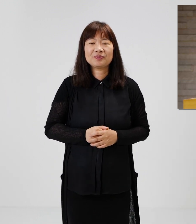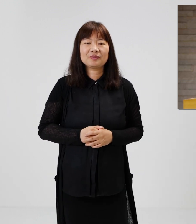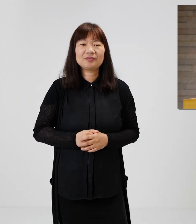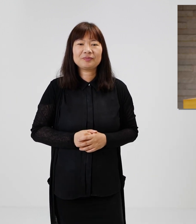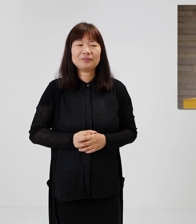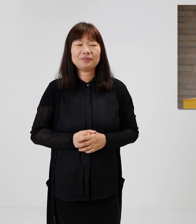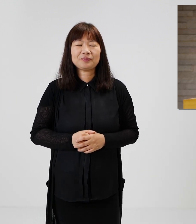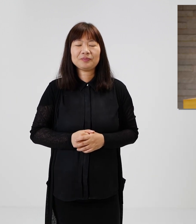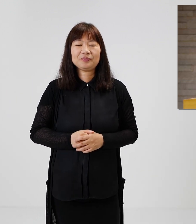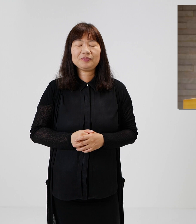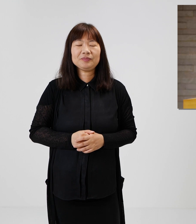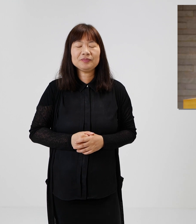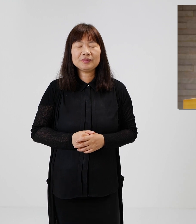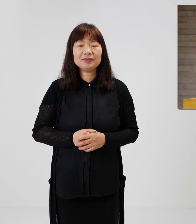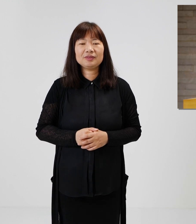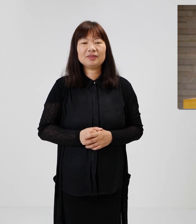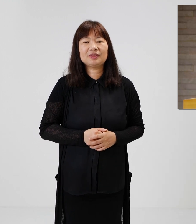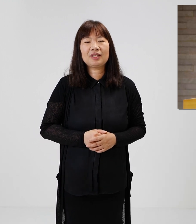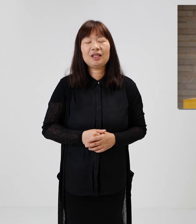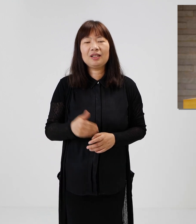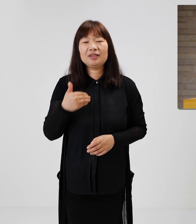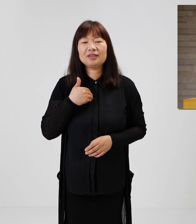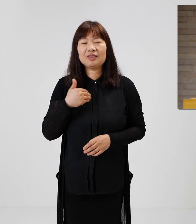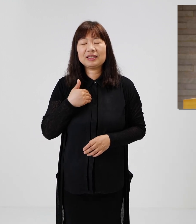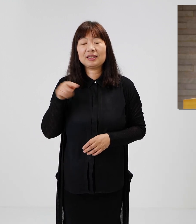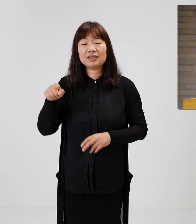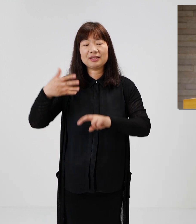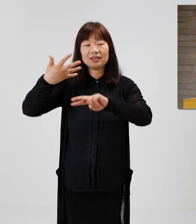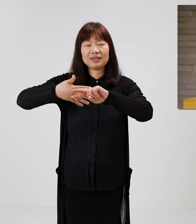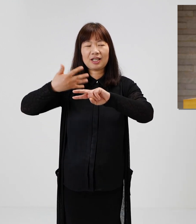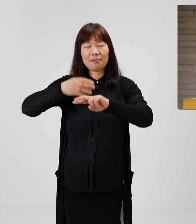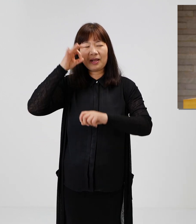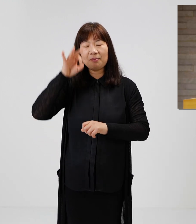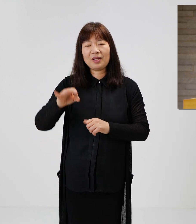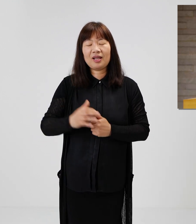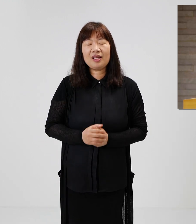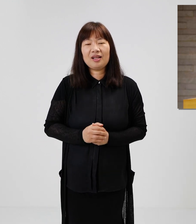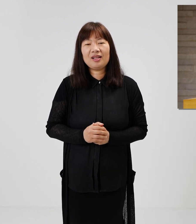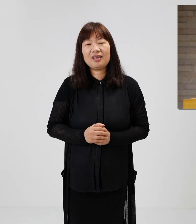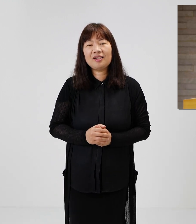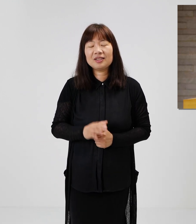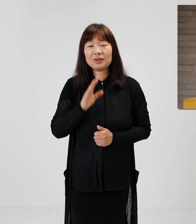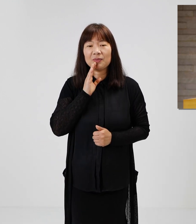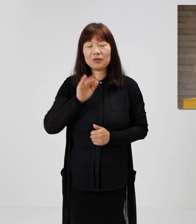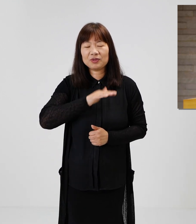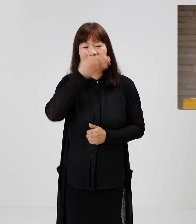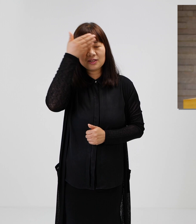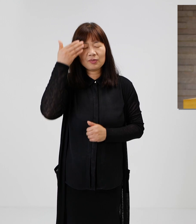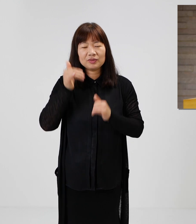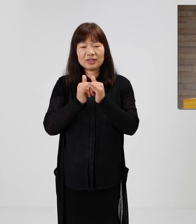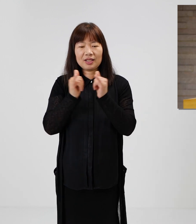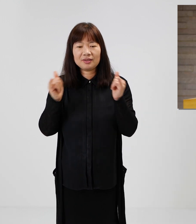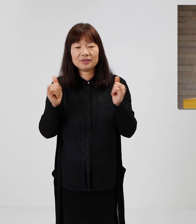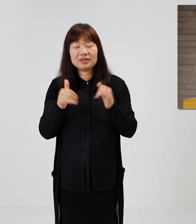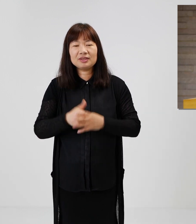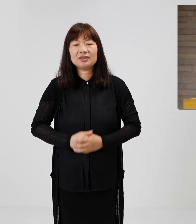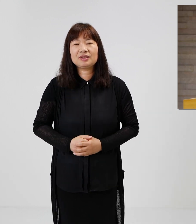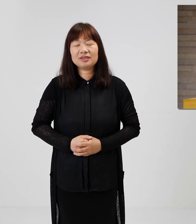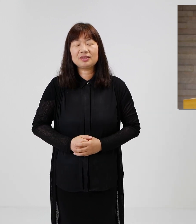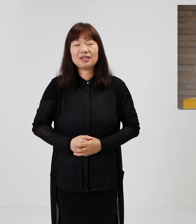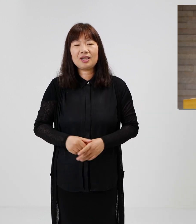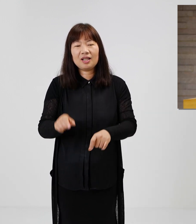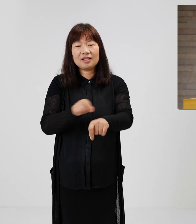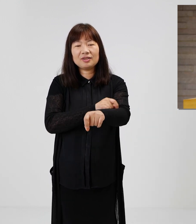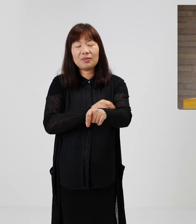정말이에요. 저는 그 드라마를 보면서 야, 이것이 참 우리 젊은이들이